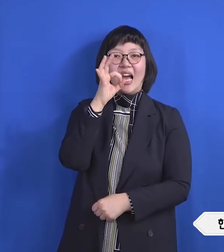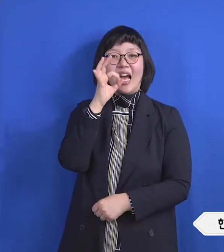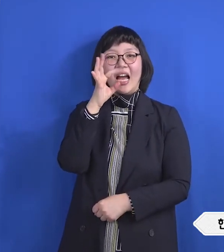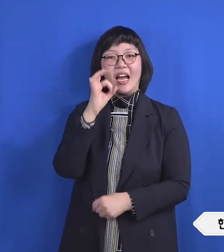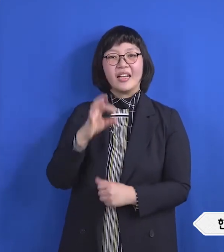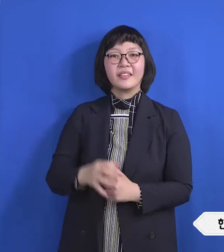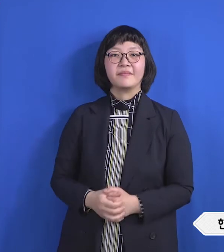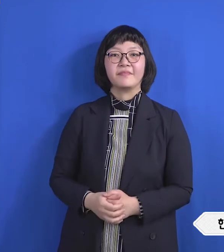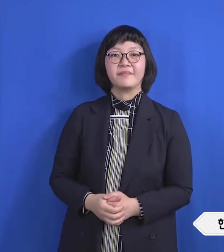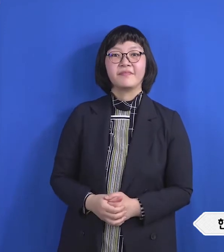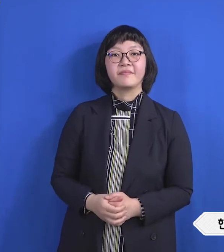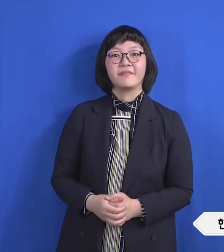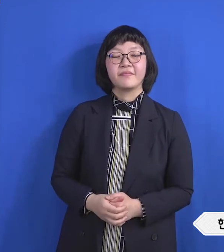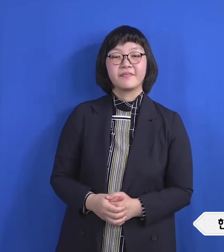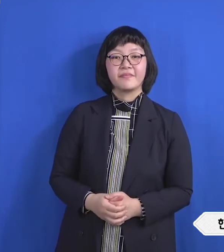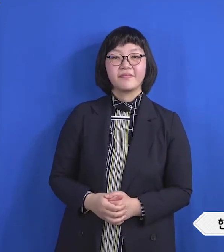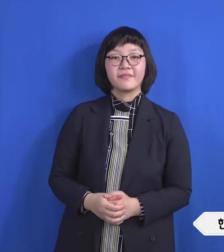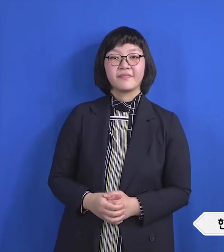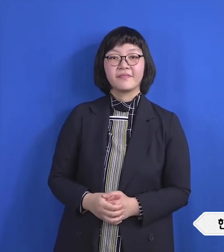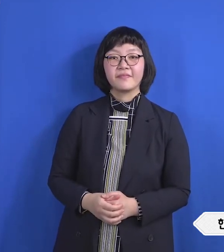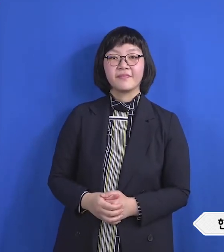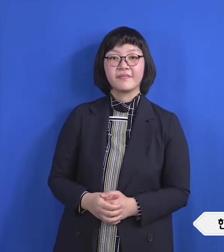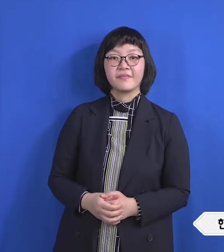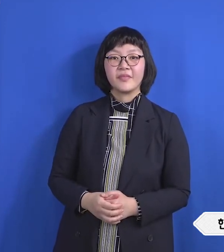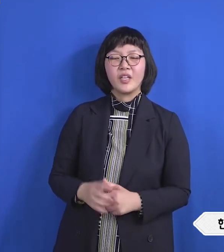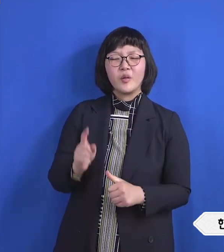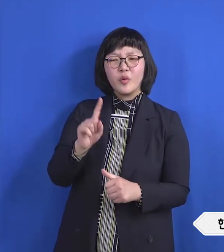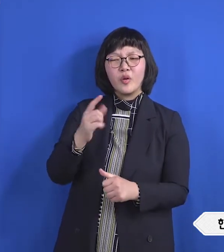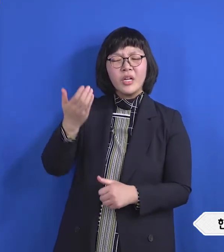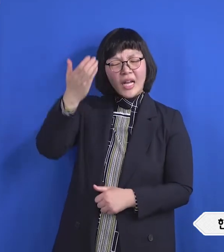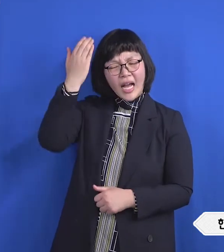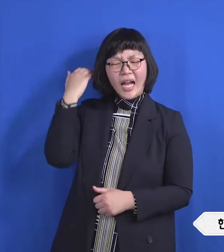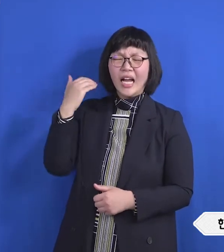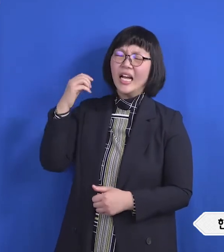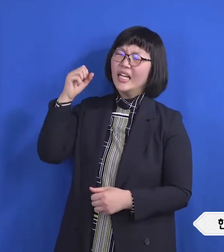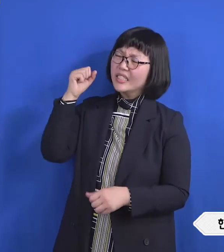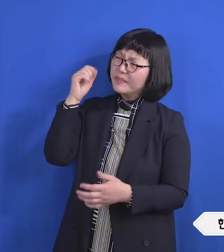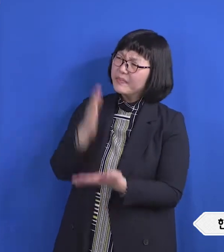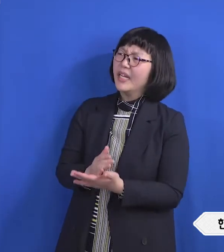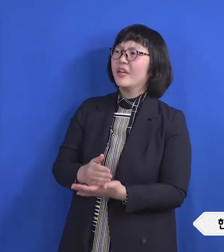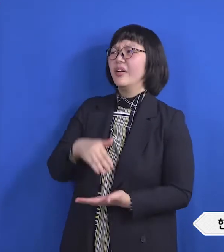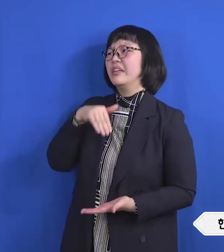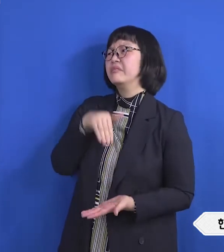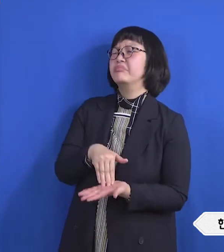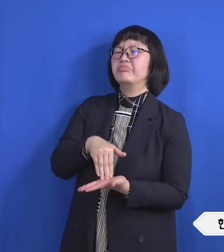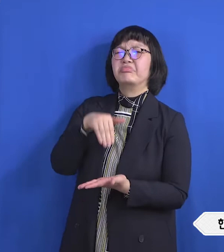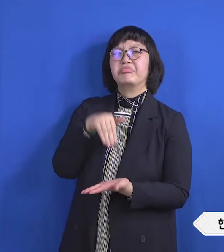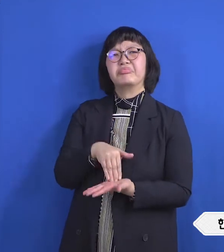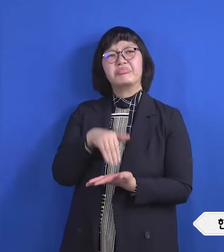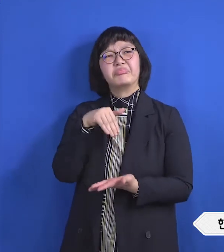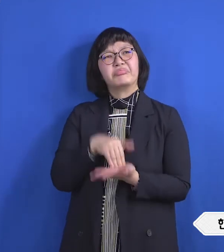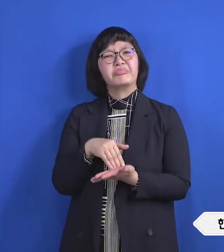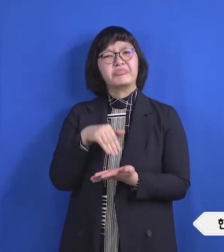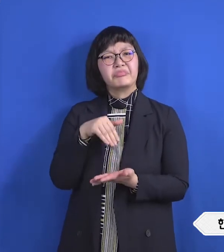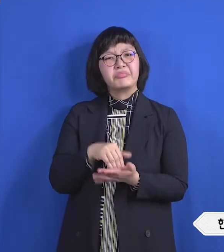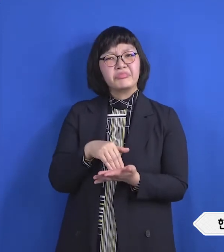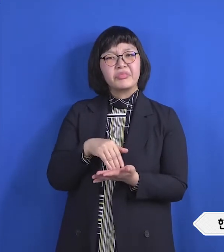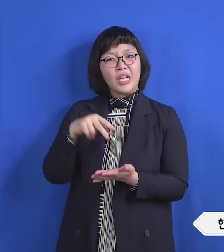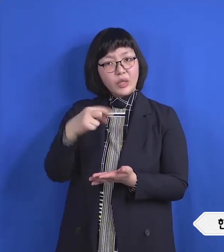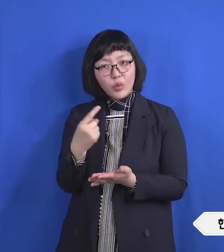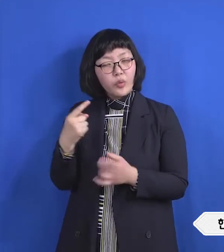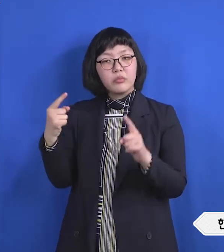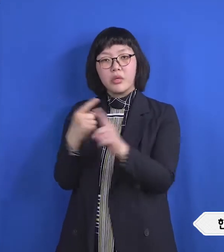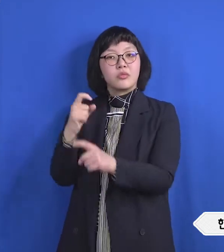없고 변경할 수 없습니다. 그때만 그렇게 하지 않았더라면, 아무리 않았더라면 한다고 해서 그 변경되는 것이